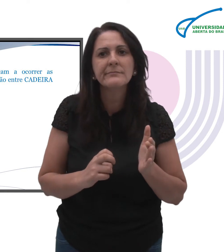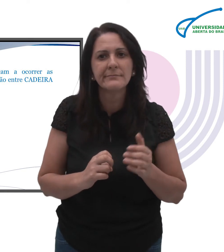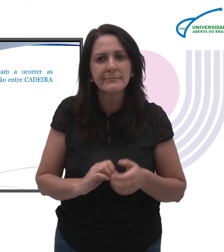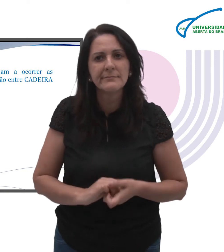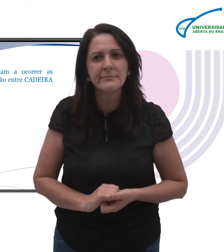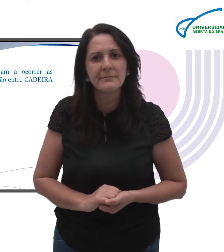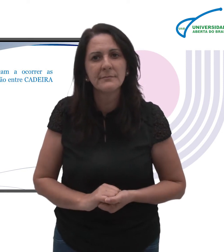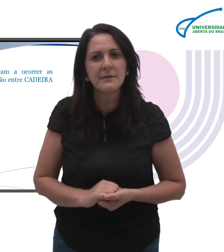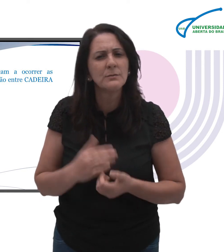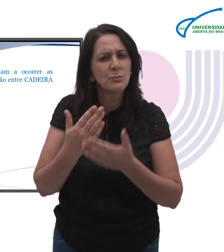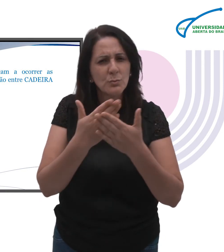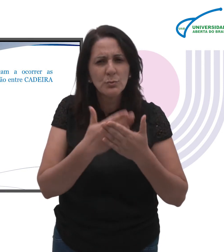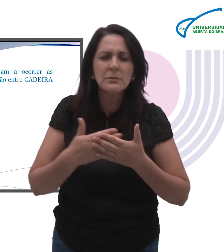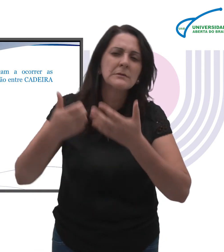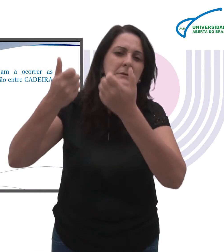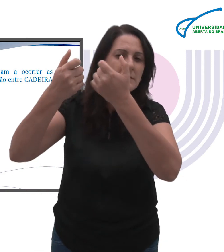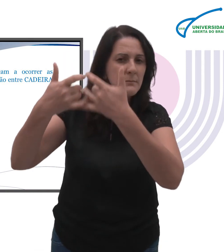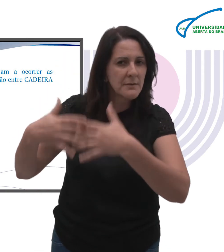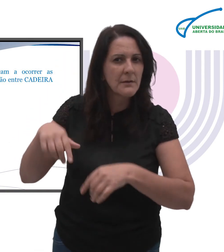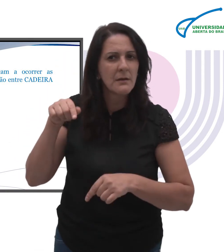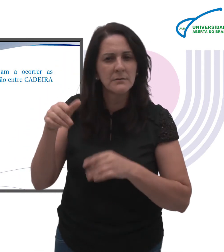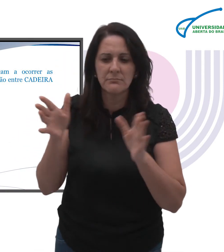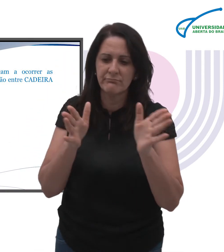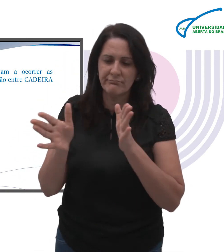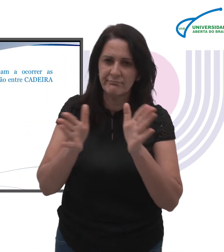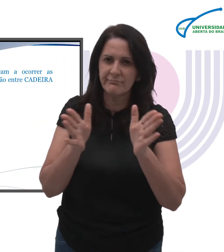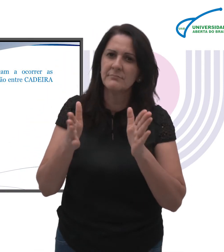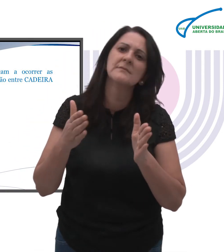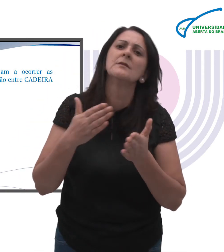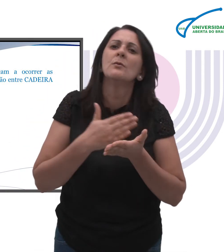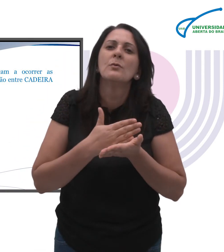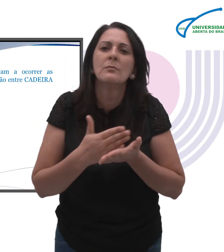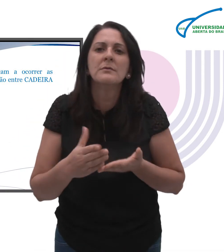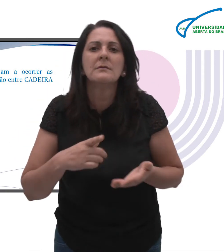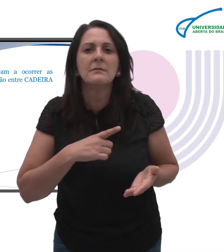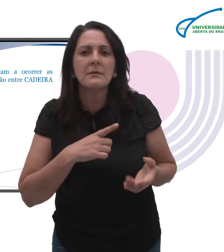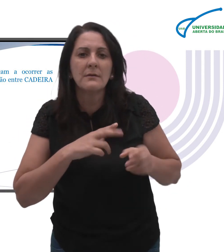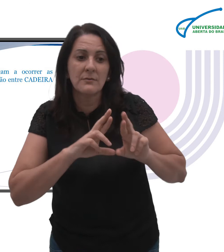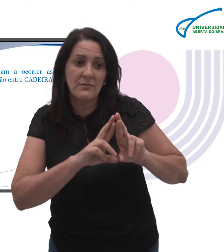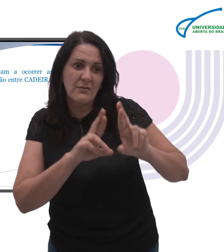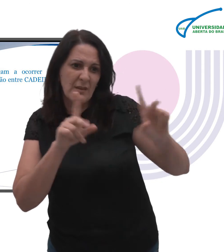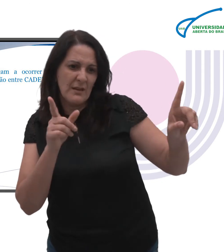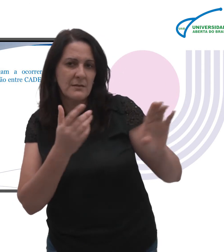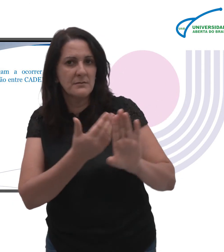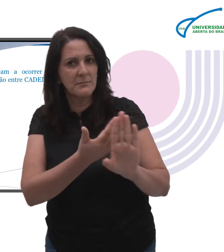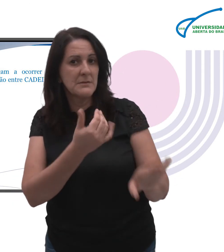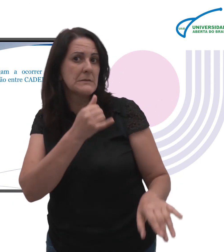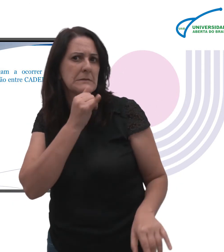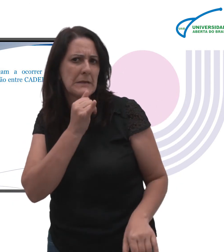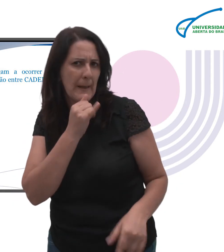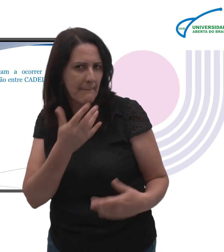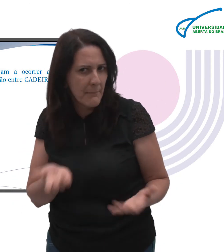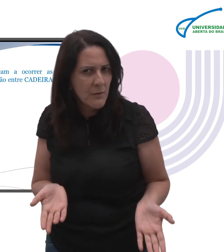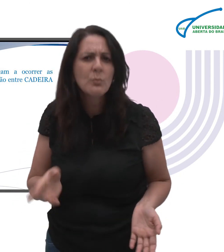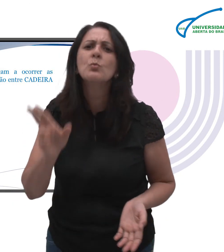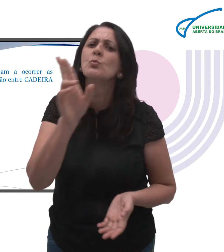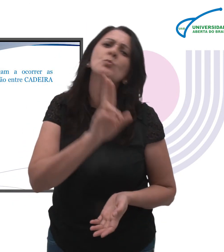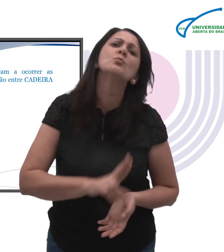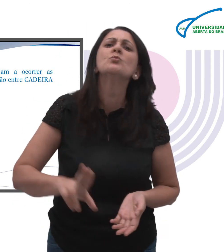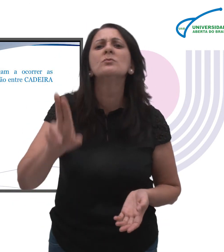vocabulário. Os estudos apontam que nesse período começa a ocorrer as distinções derivacionais,